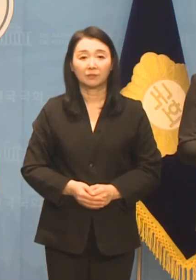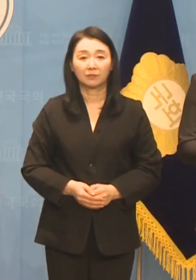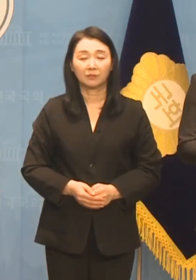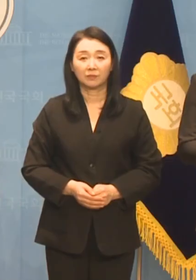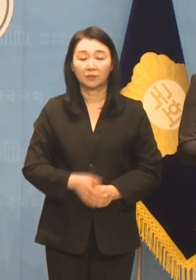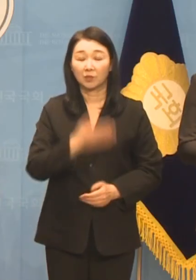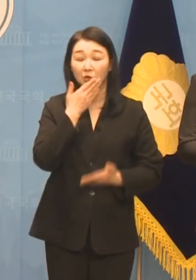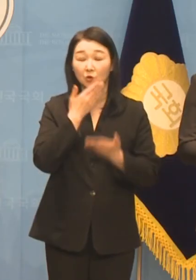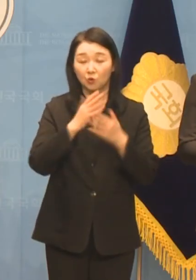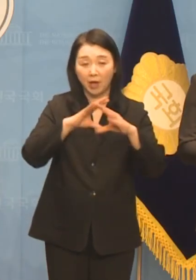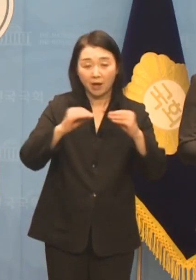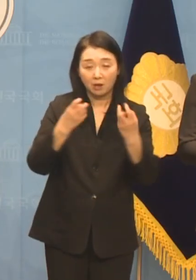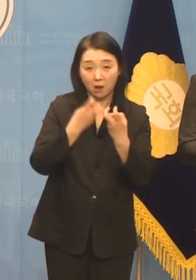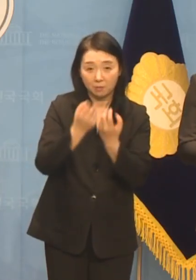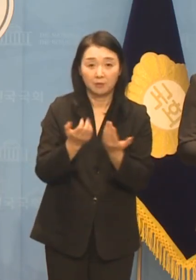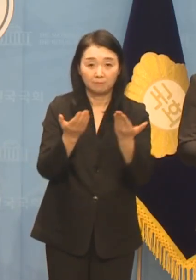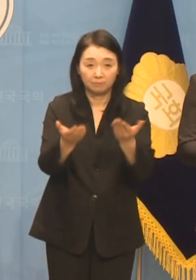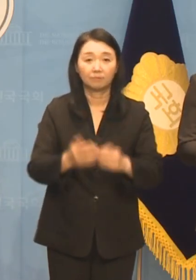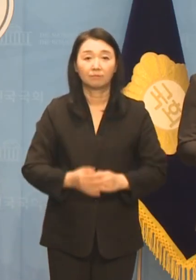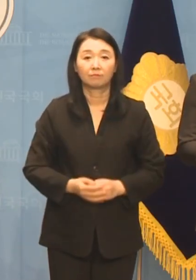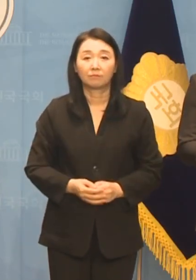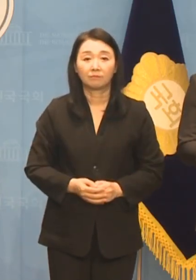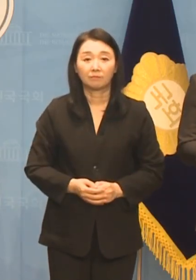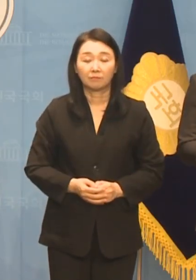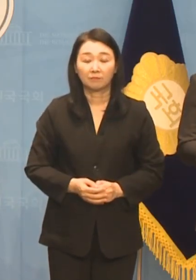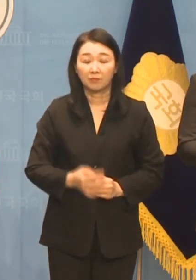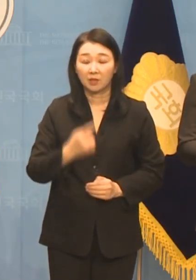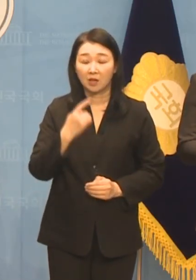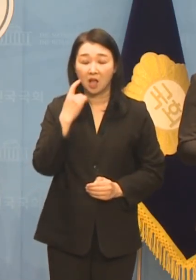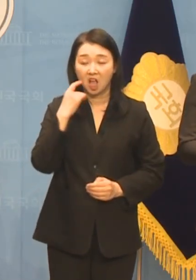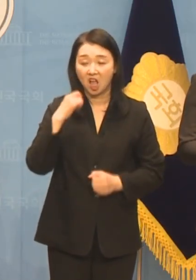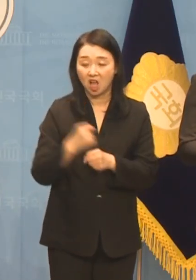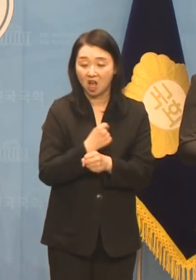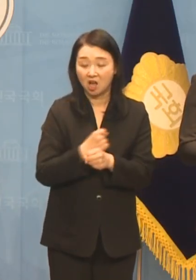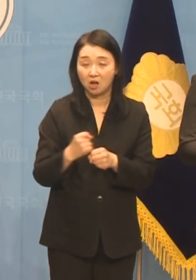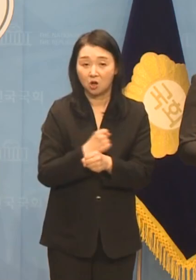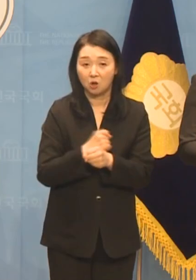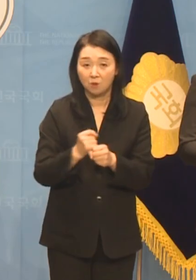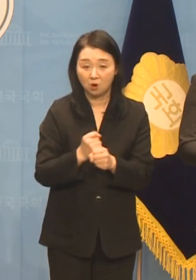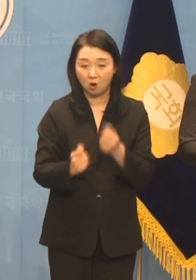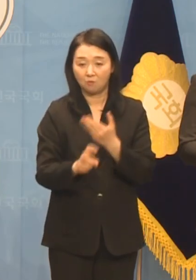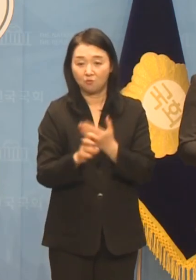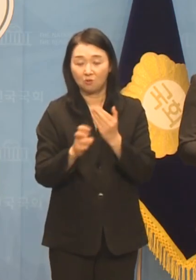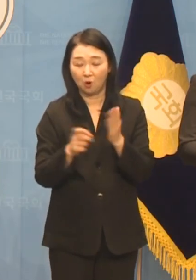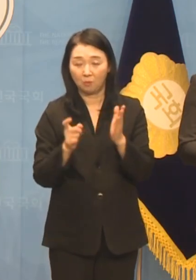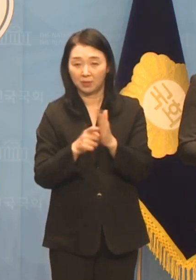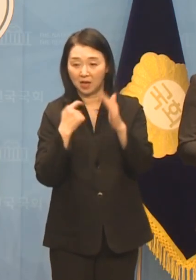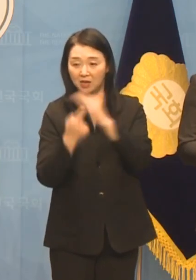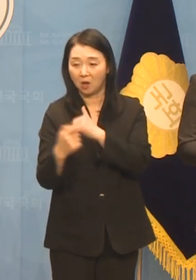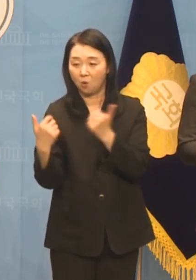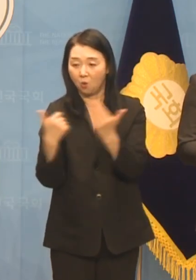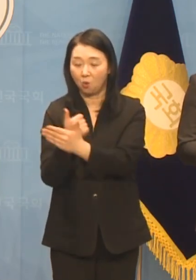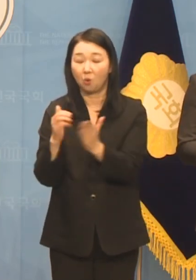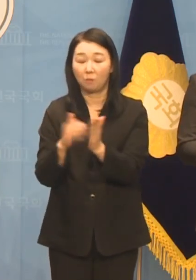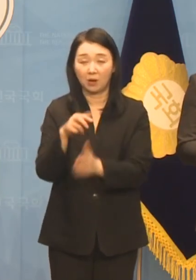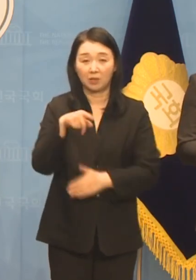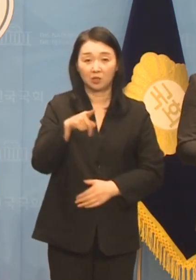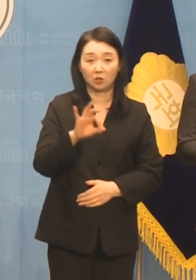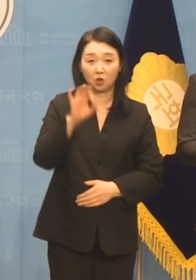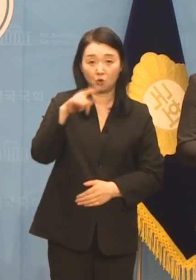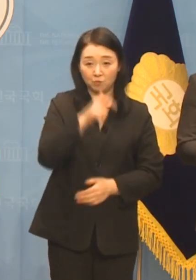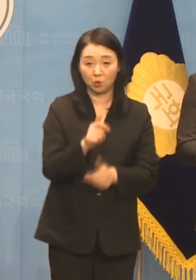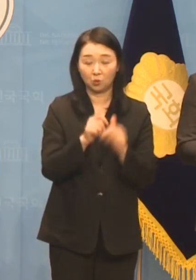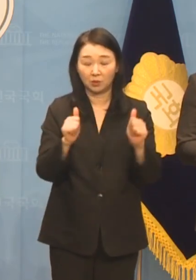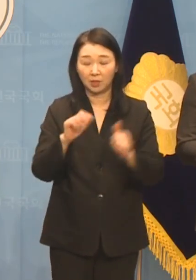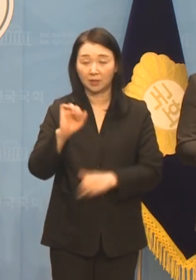네, 주요 대응 현황 보고드리겠습니다. 허위 음모론을 주장하고 불법 비상계엄을 옹호한 서정욱 변호사가